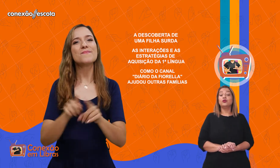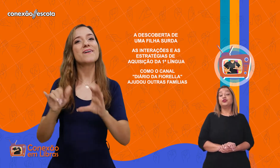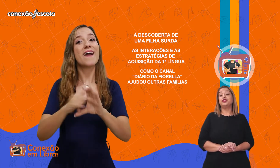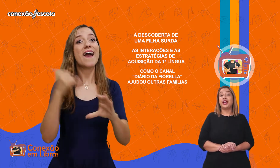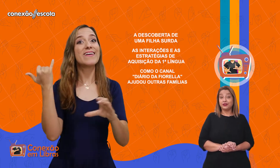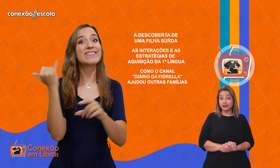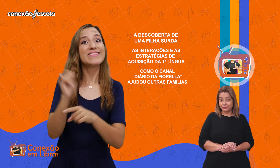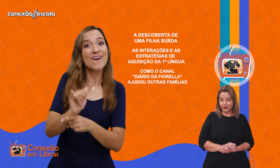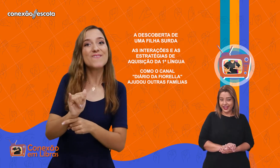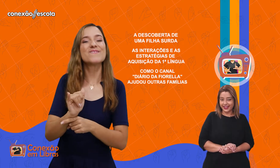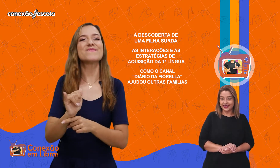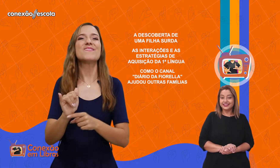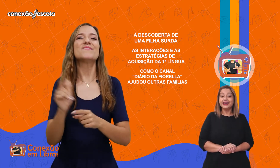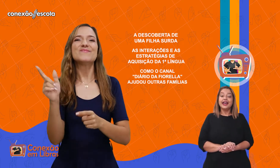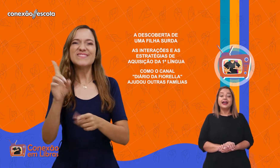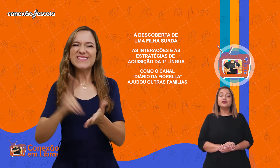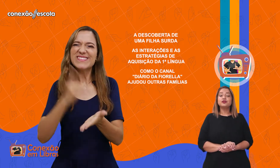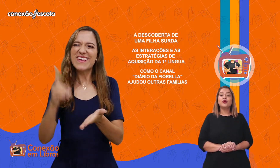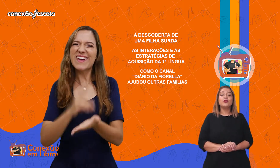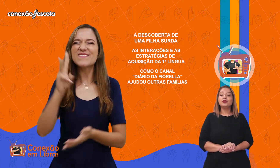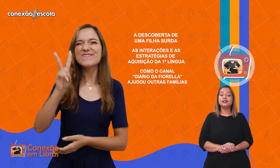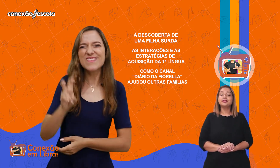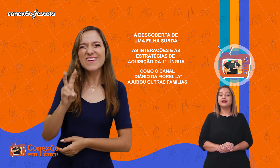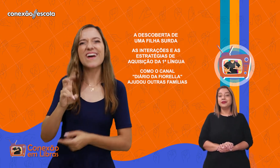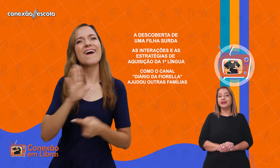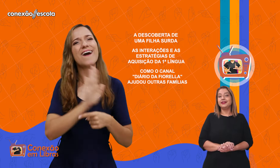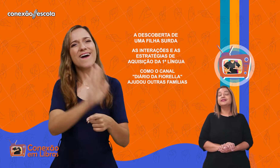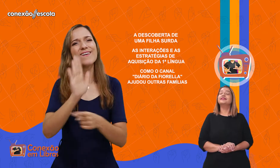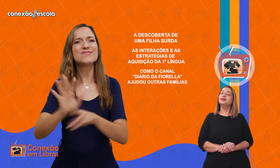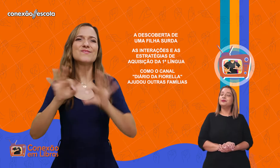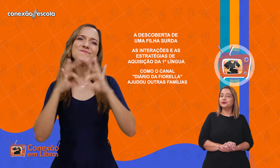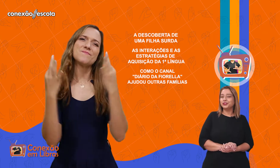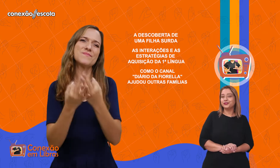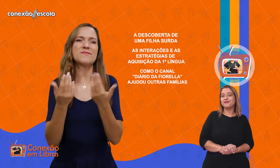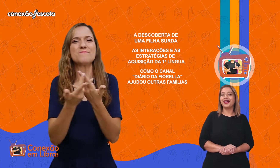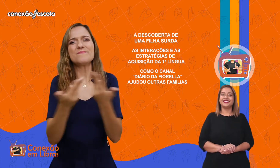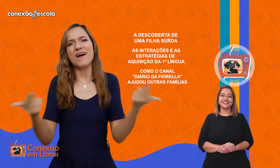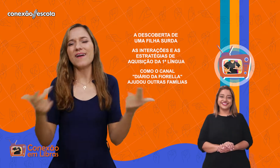o Diário da Fiorella, ajudou outras famílias e muito mais.